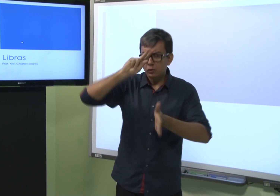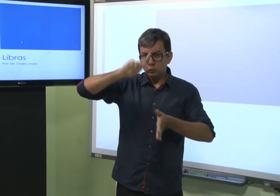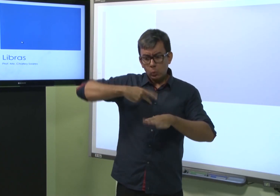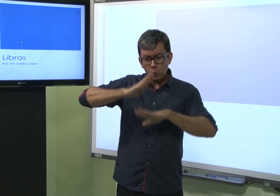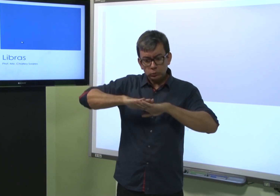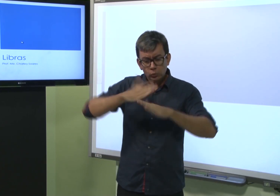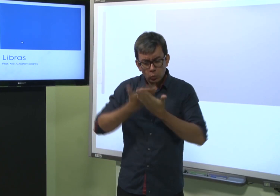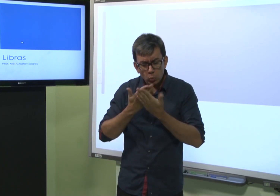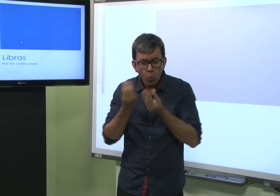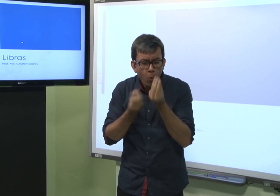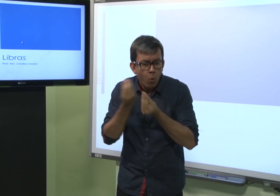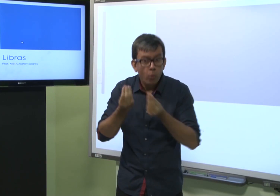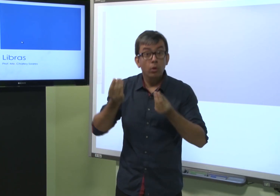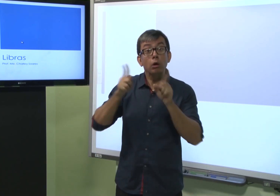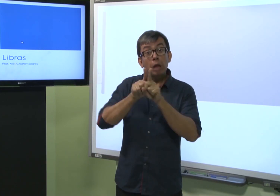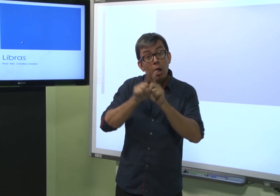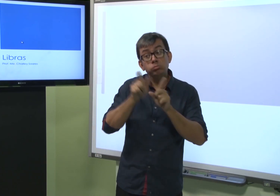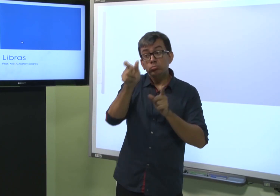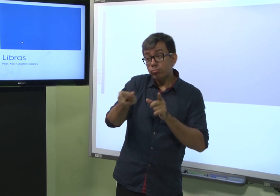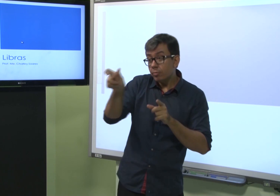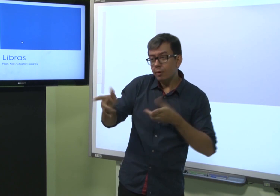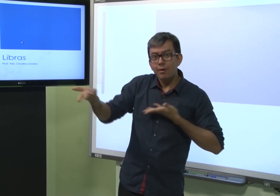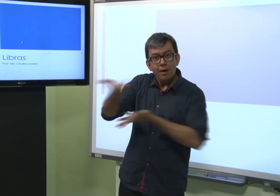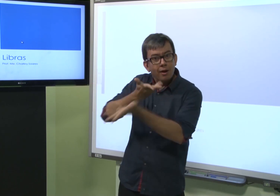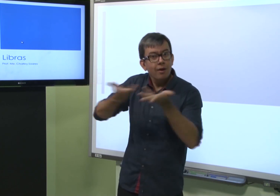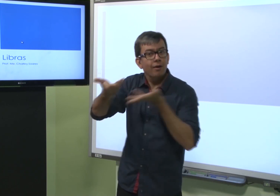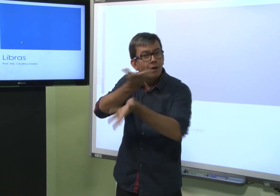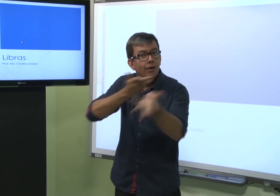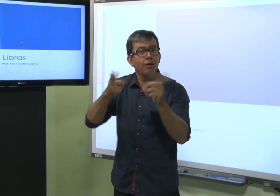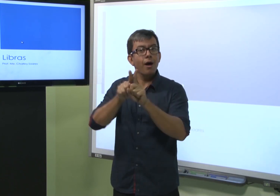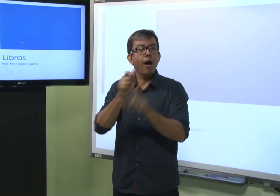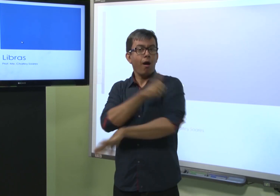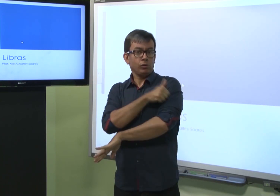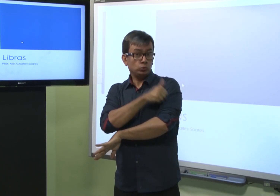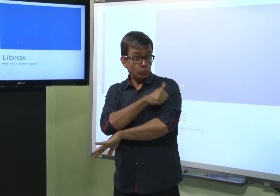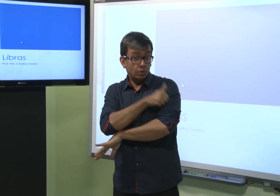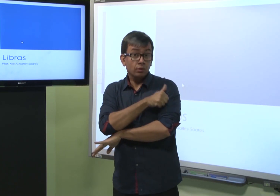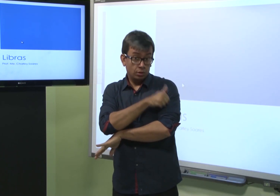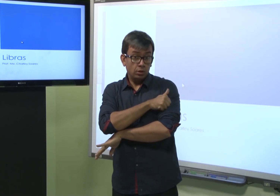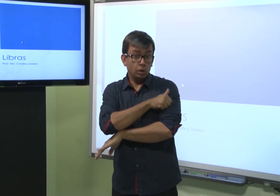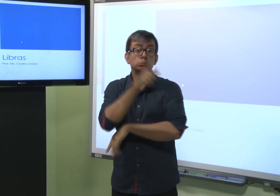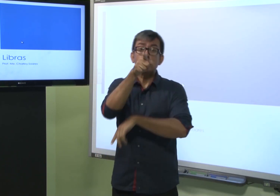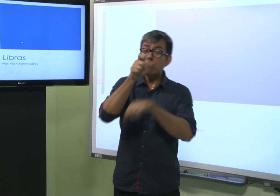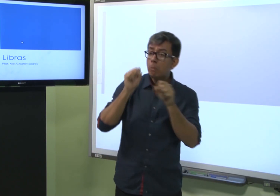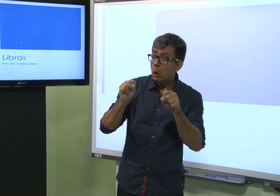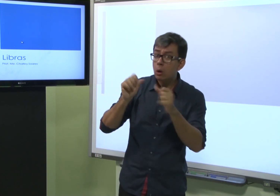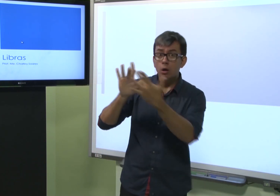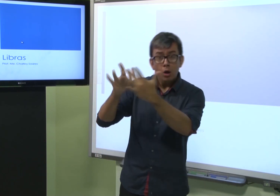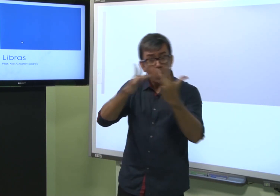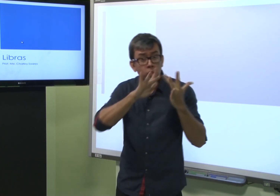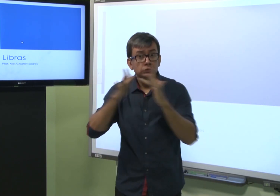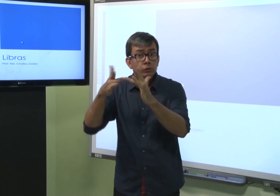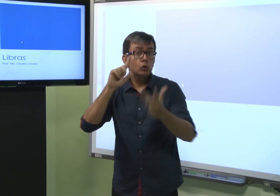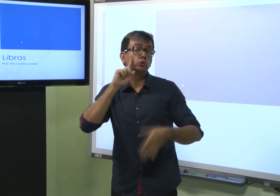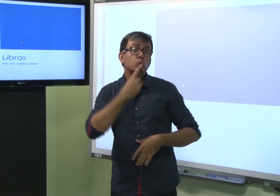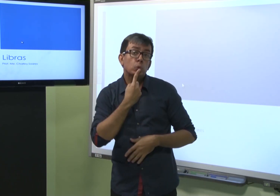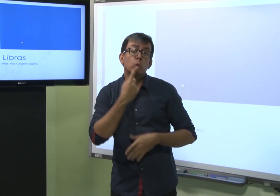Também podem pesquisarem, se interagirem, se interagirem entre